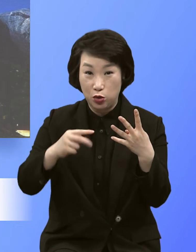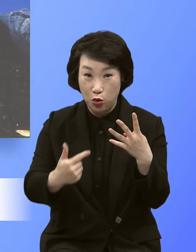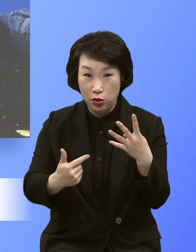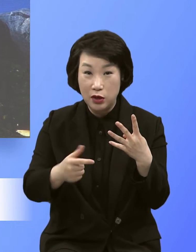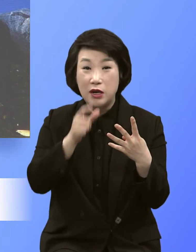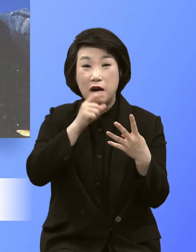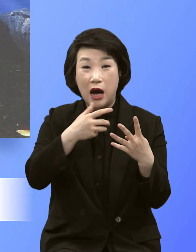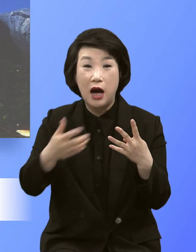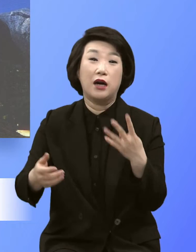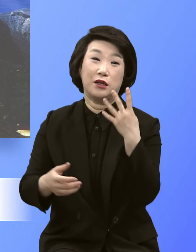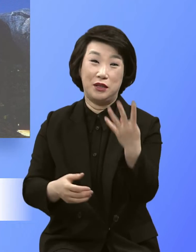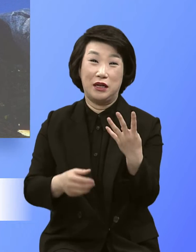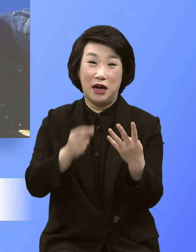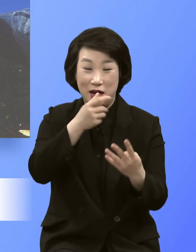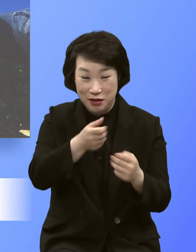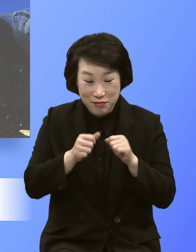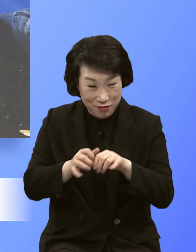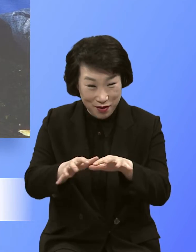4대 강이